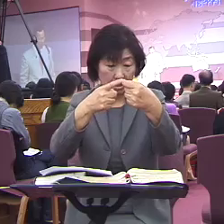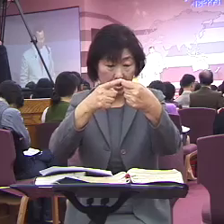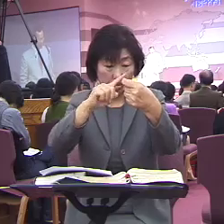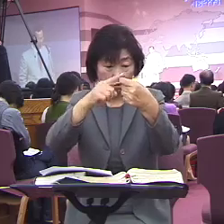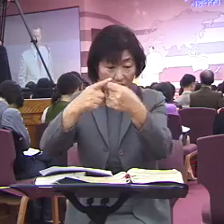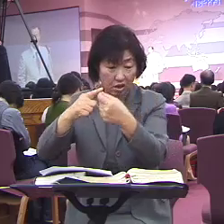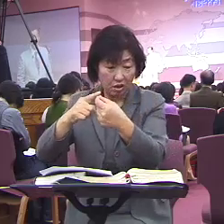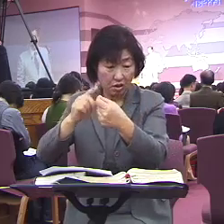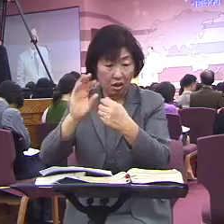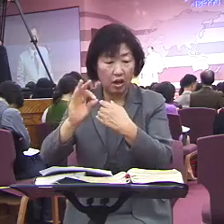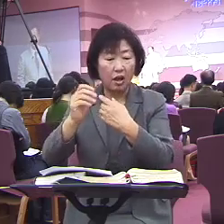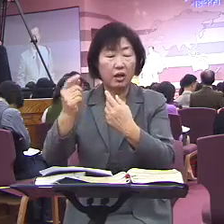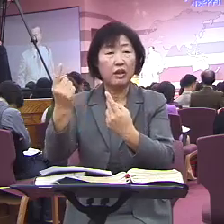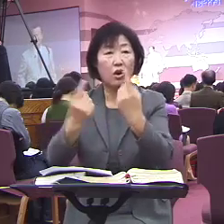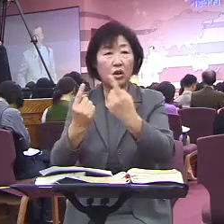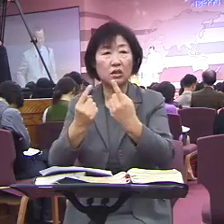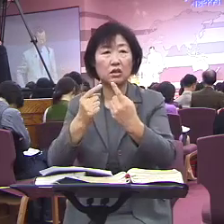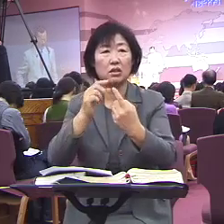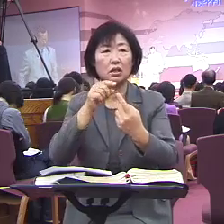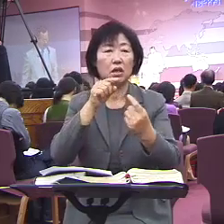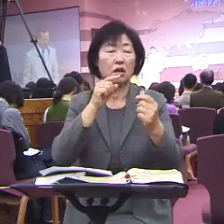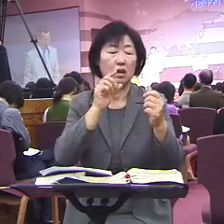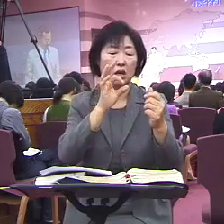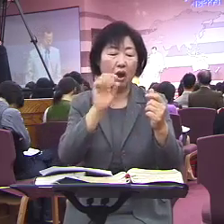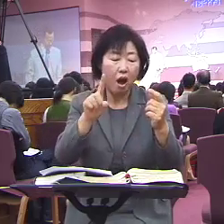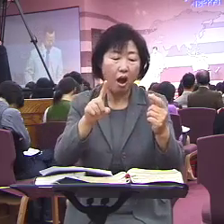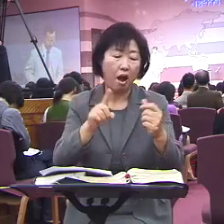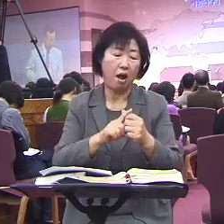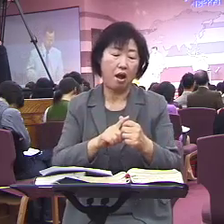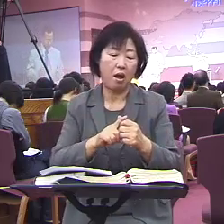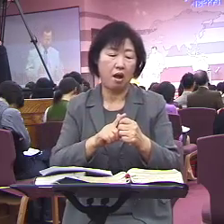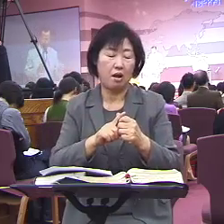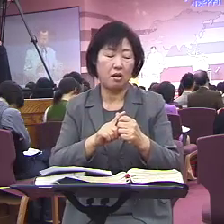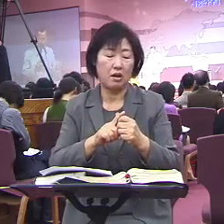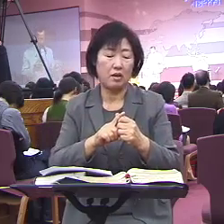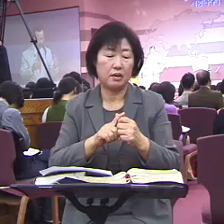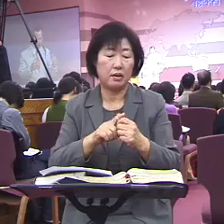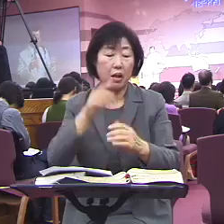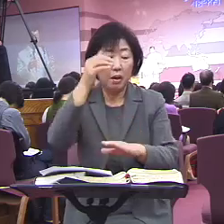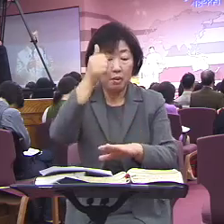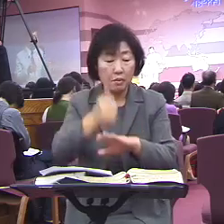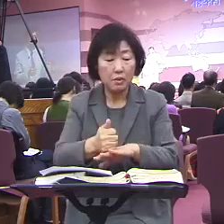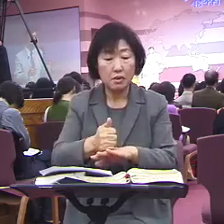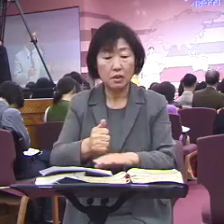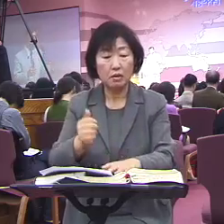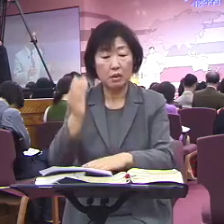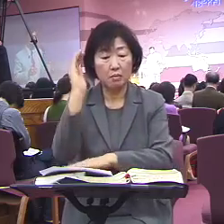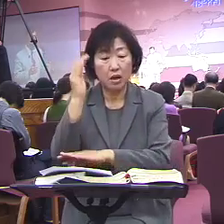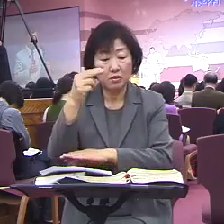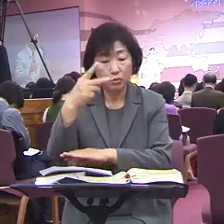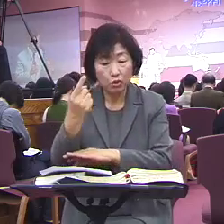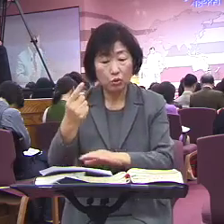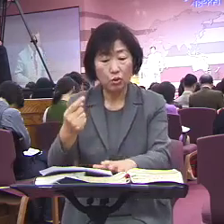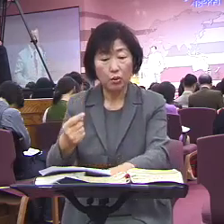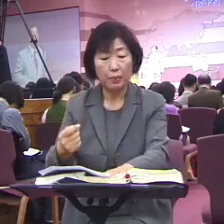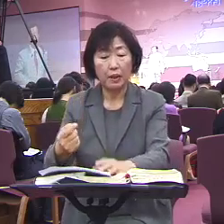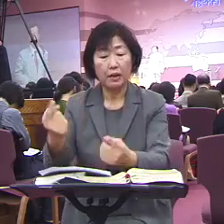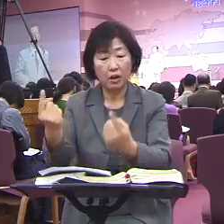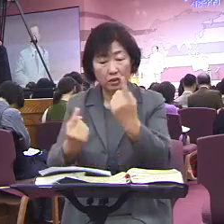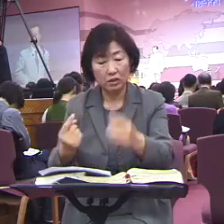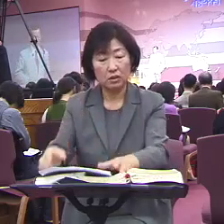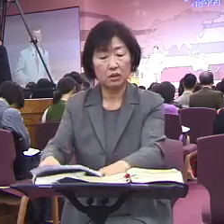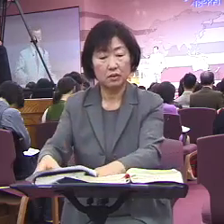문자가 뭐냐면은 형제들아입니다. 그렇죠? 첫 마디가 형제들아이고 마지막 말씀도